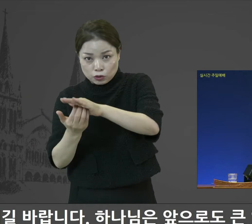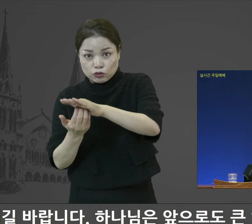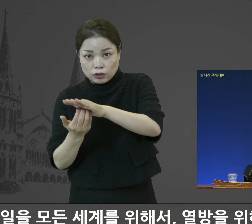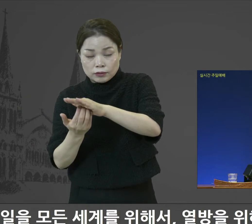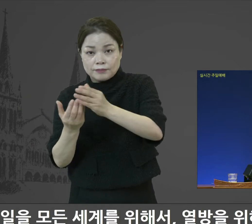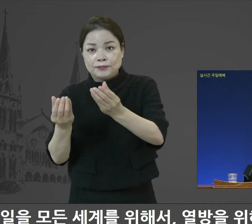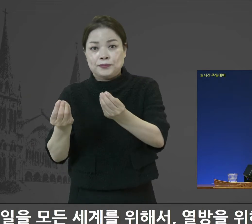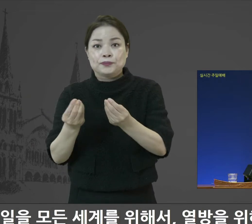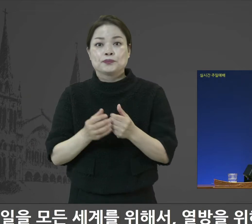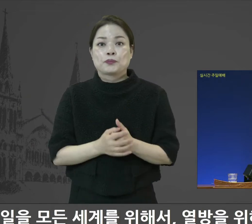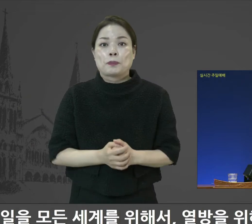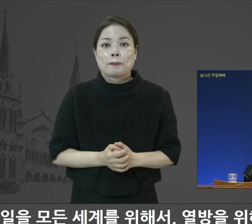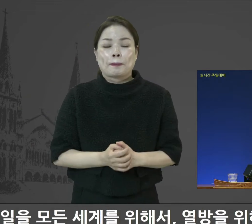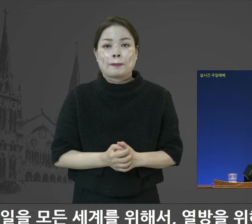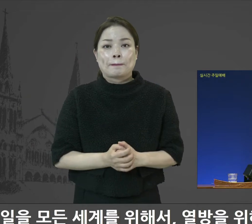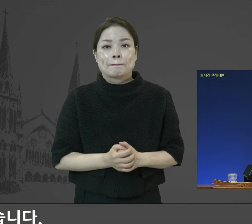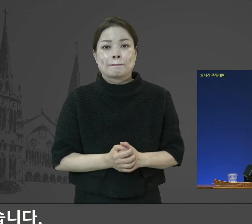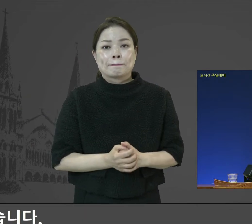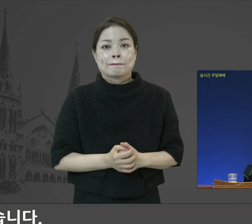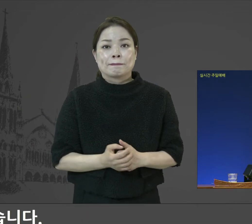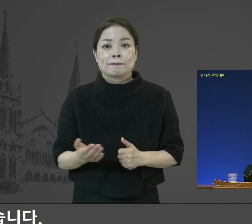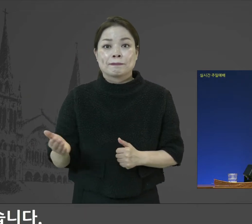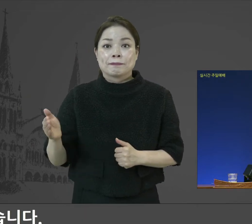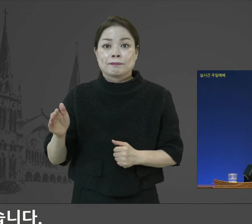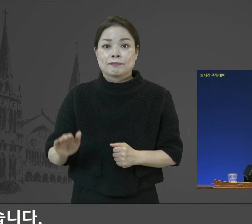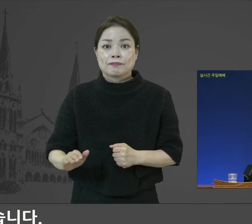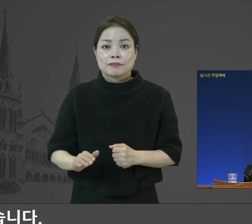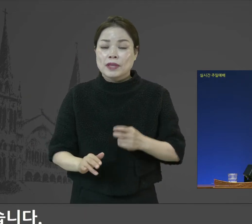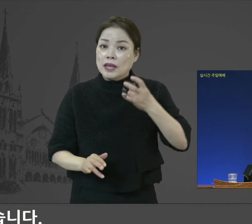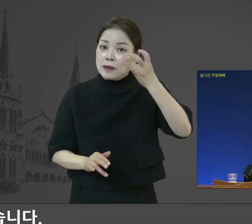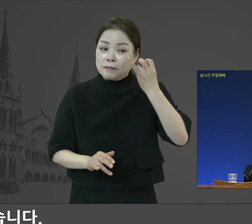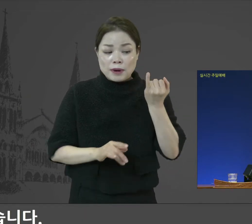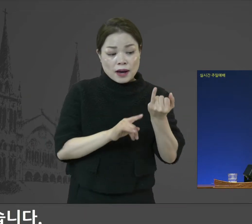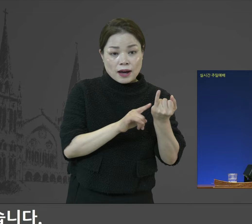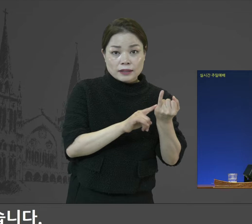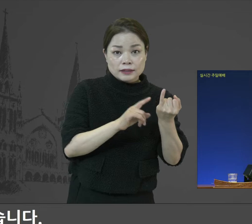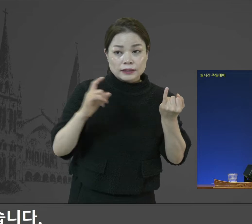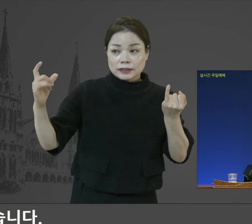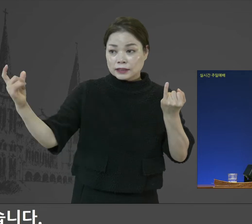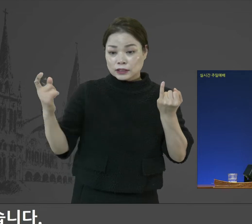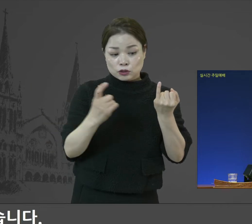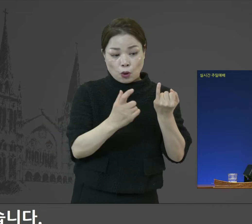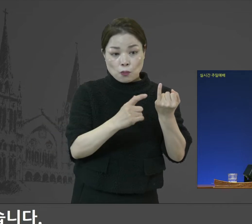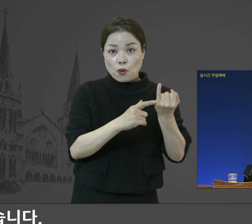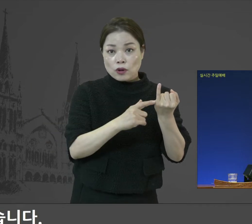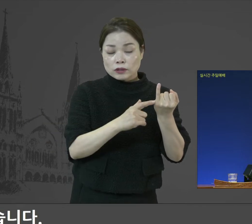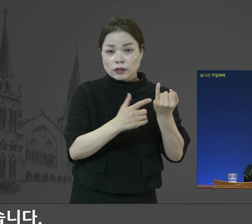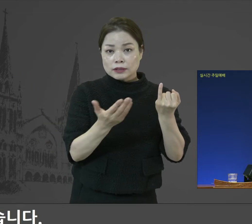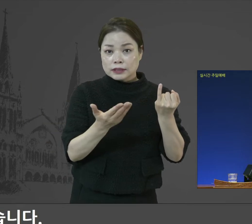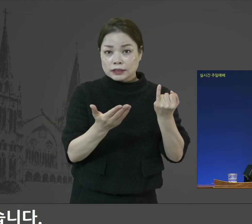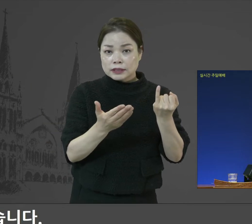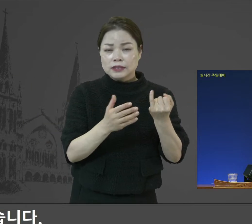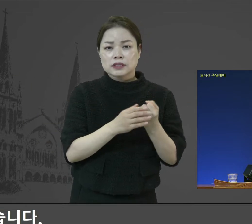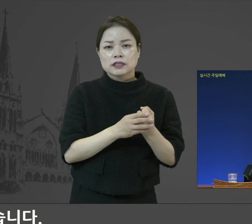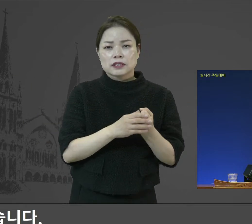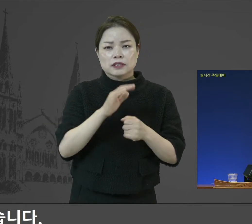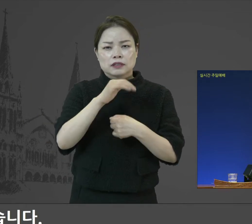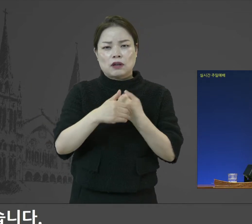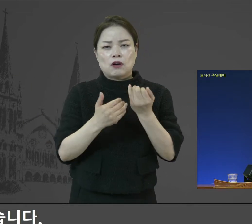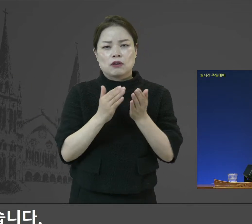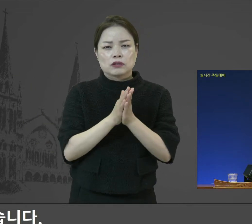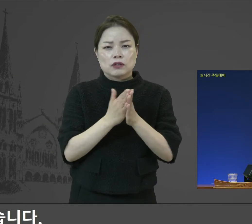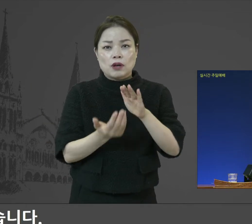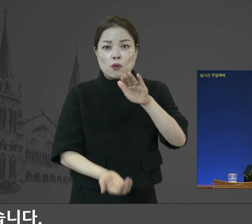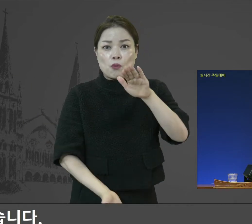믿습니다. 자, 그런데 마리아에게 선포되었던 이 큰일이 성경에서 완성되는